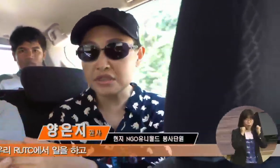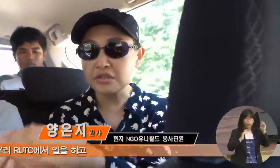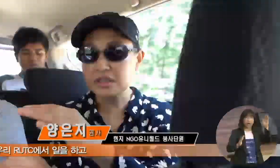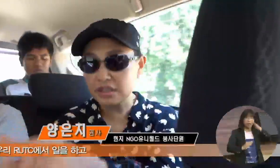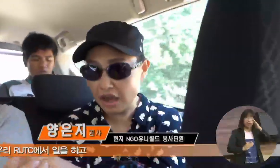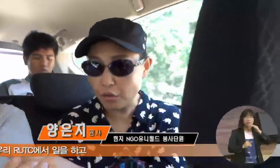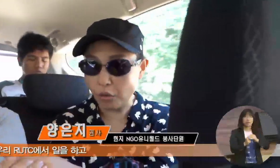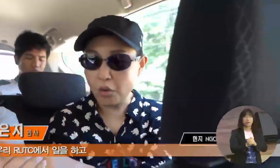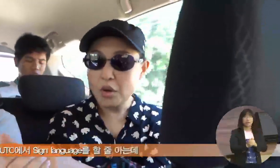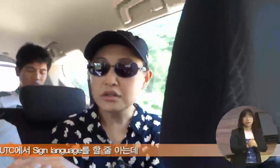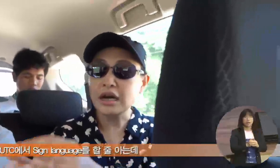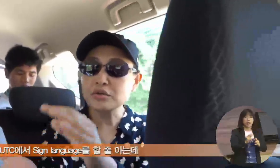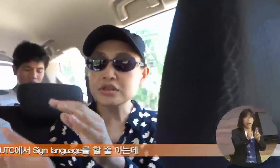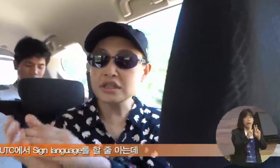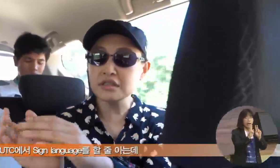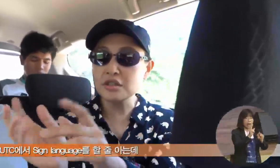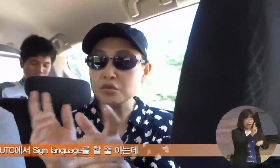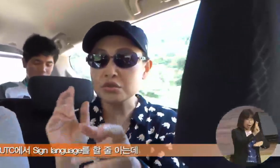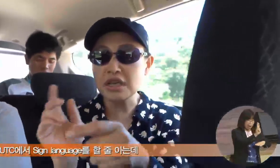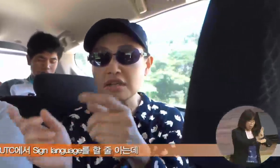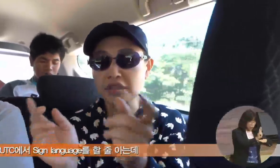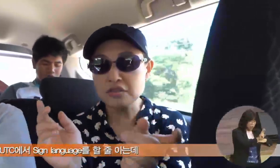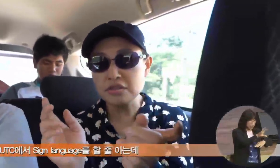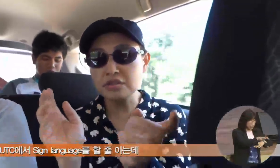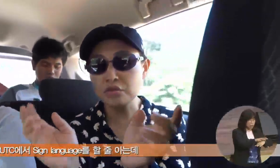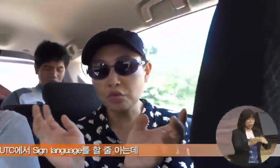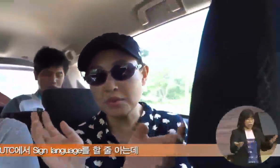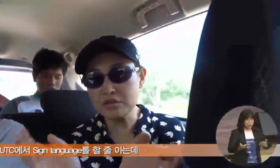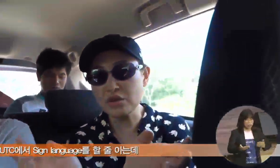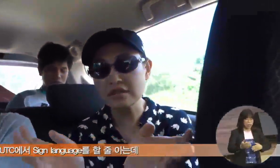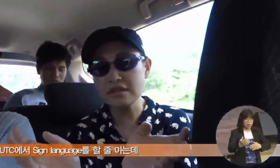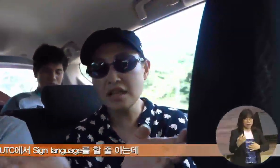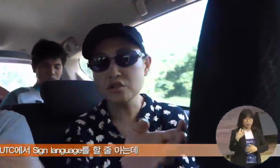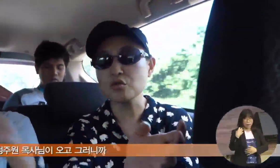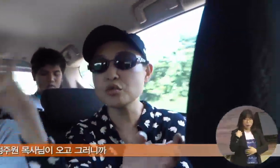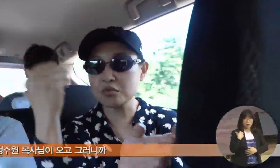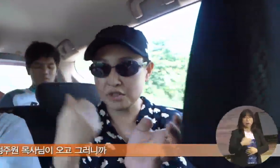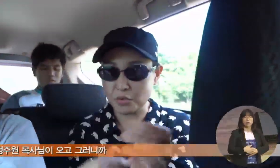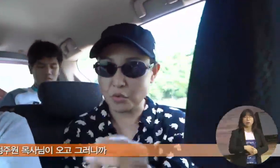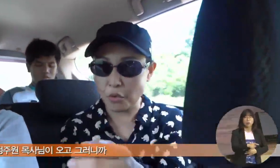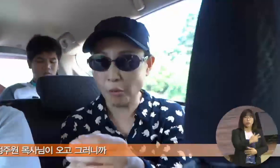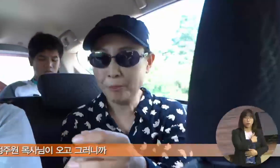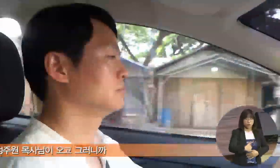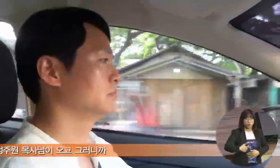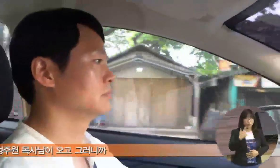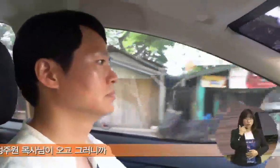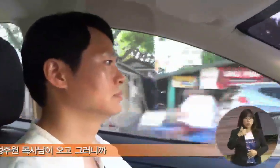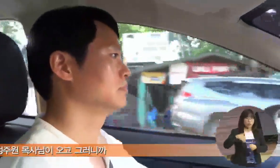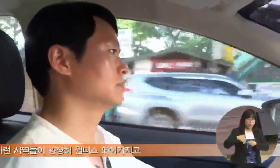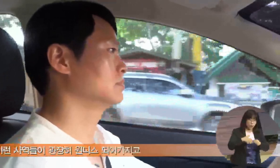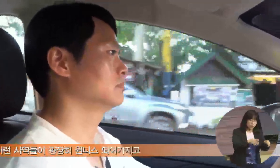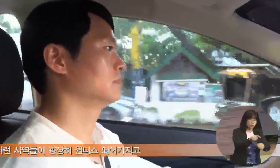RUTC에서 일을 하고 그 RUTC 학생들이 또 사인 랭귀지를 조금 할 줄 아는데 정조 목사님 오고, 그러니까 이런